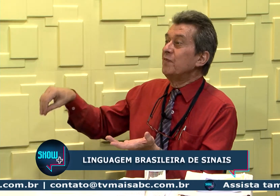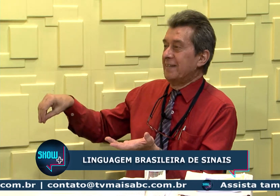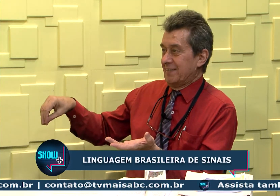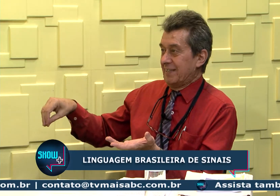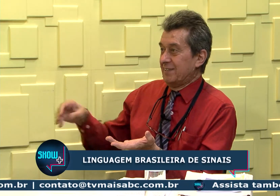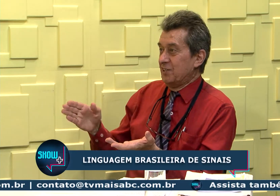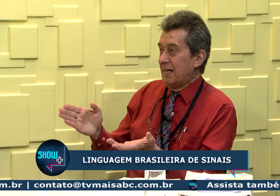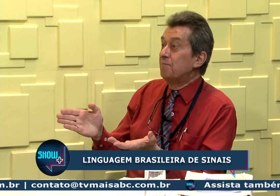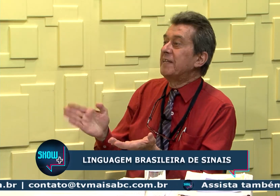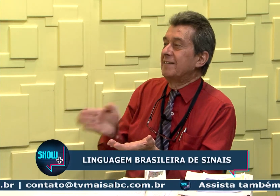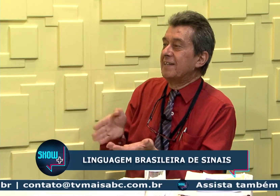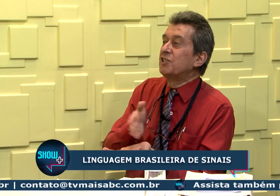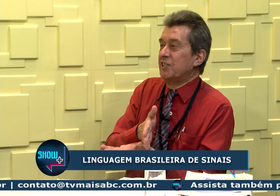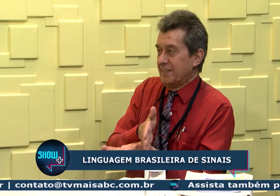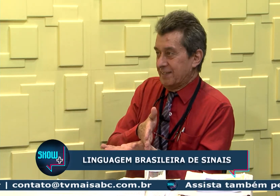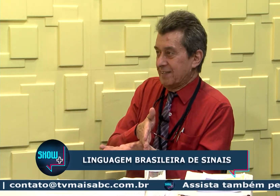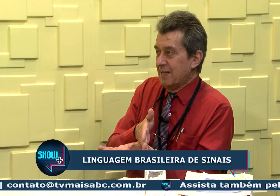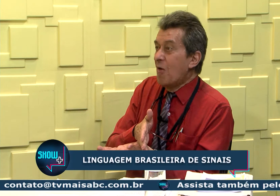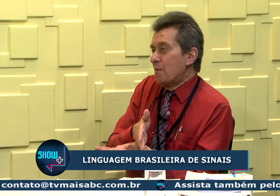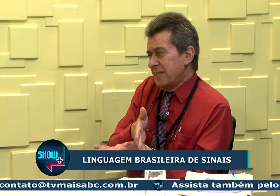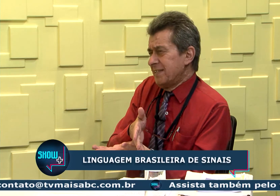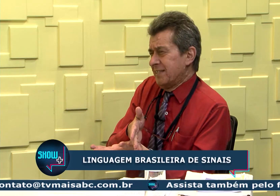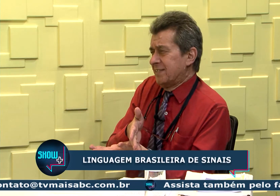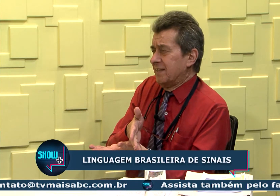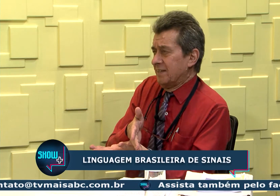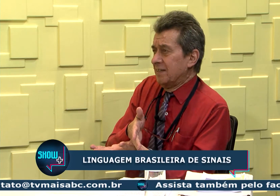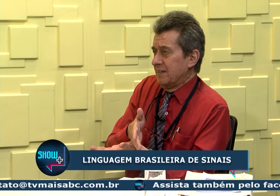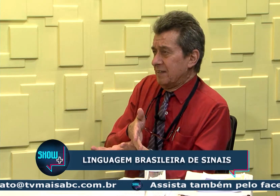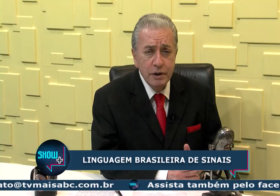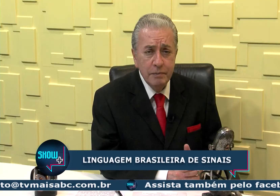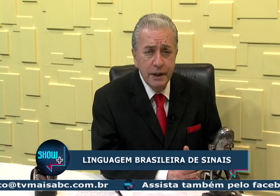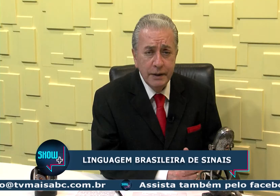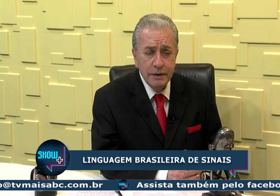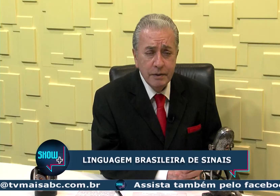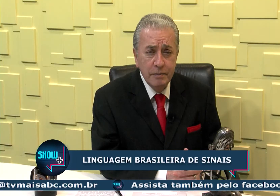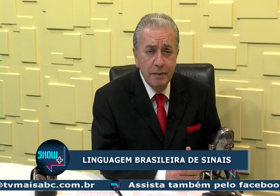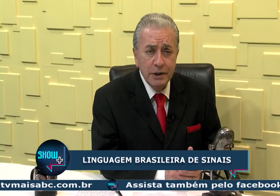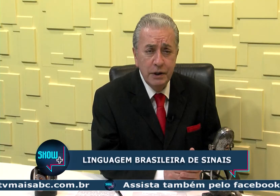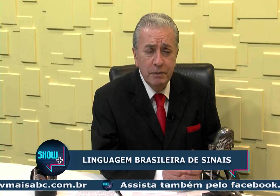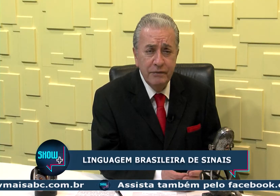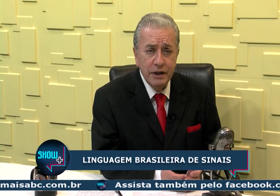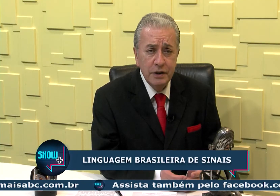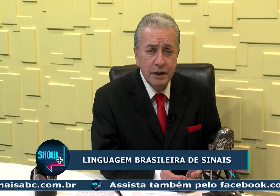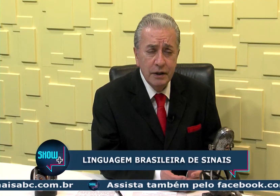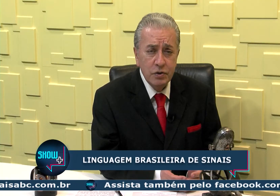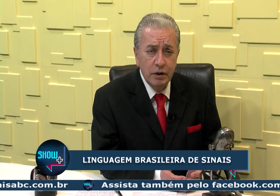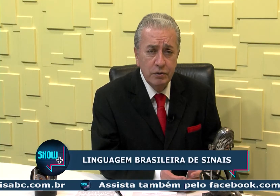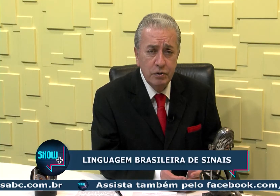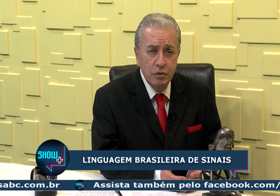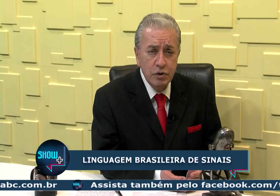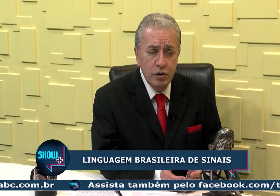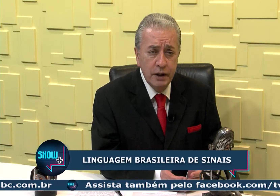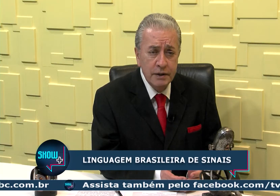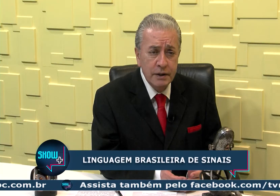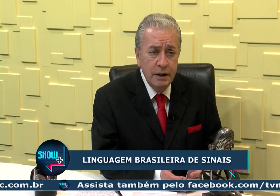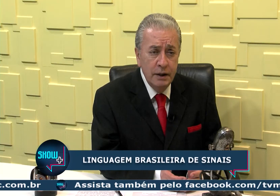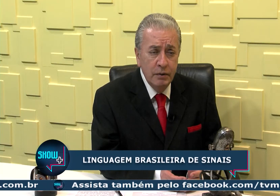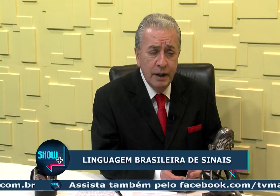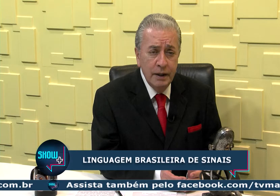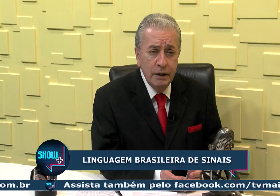é de aprender a gíria é muito importante em todos os ambientes magia de uma viagem internacional de 12 horas não é